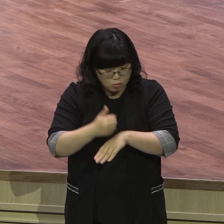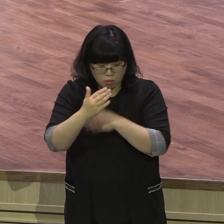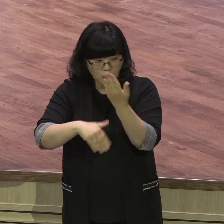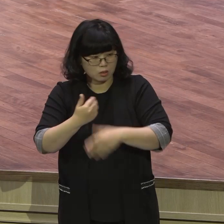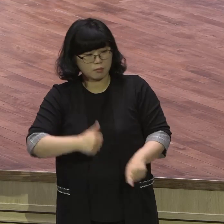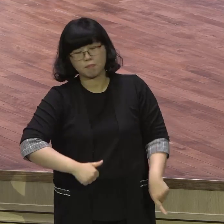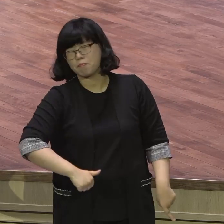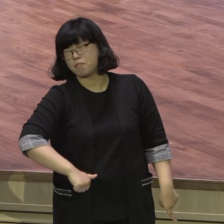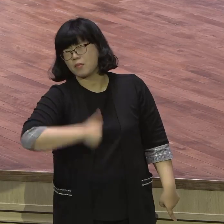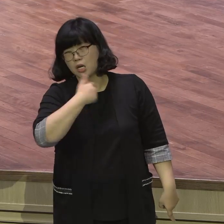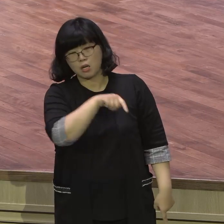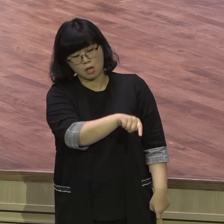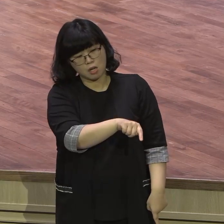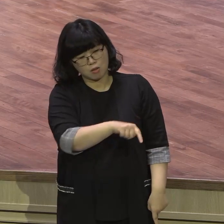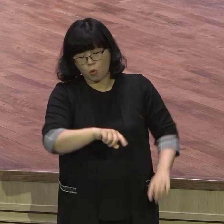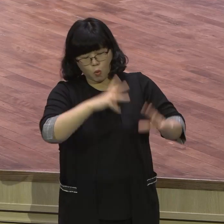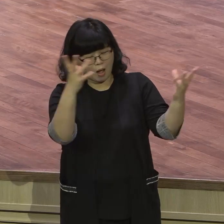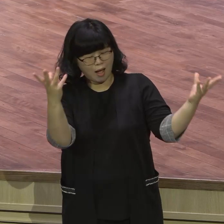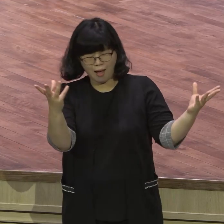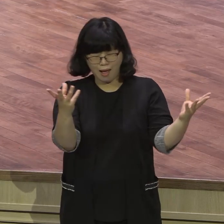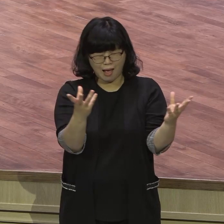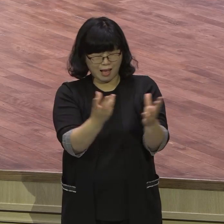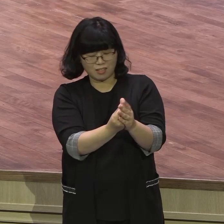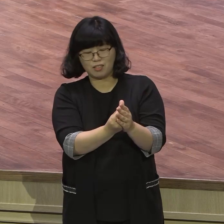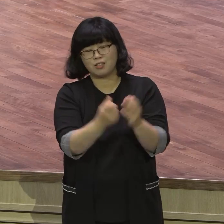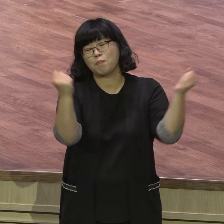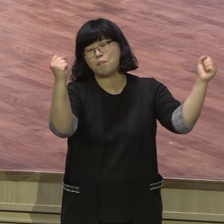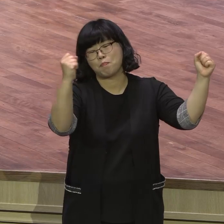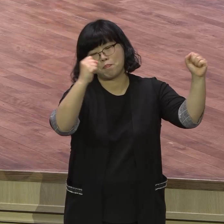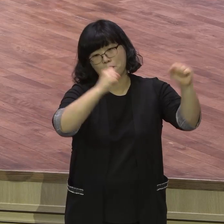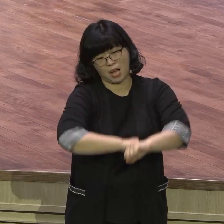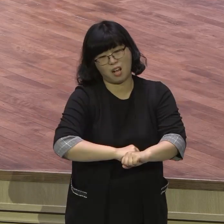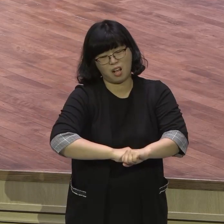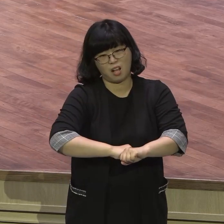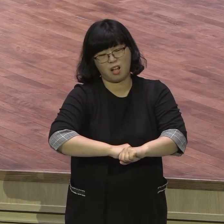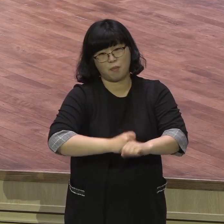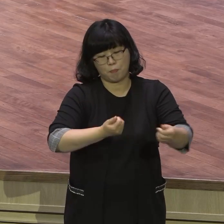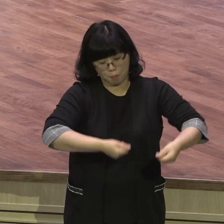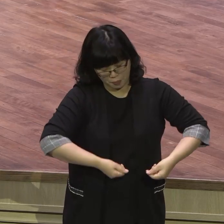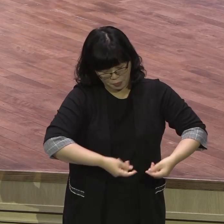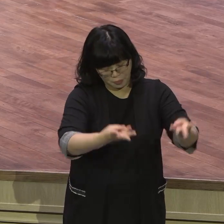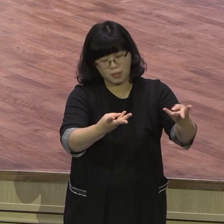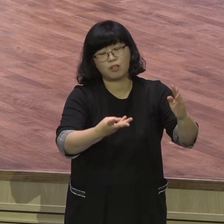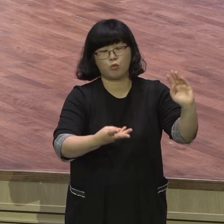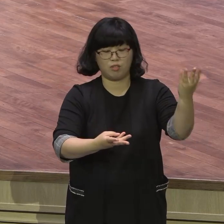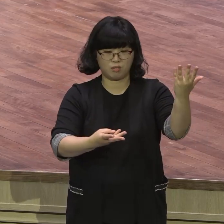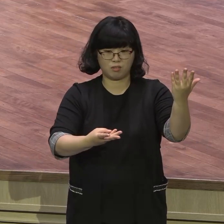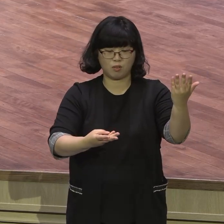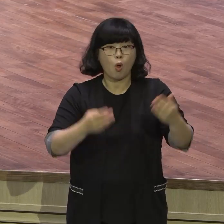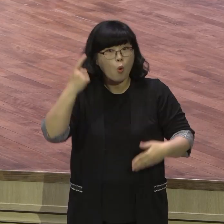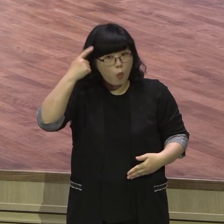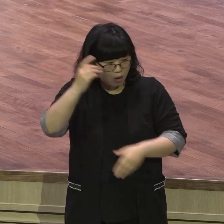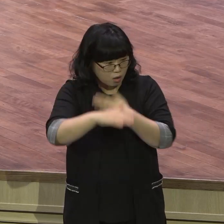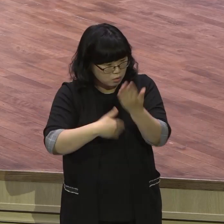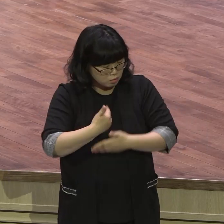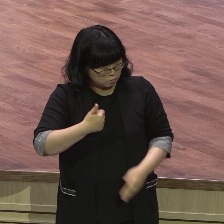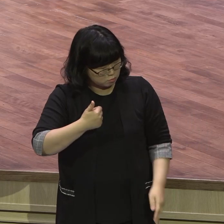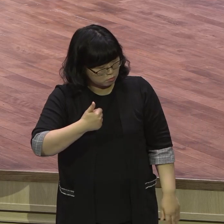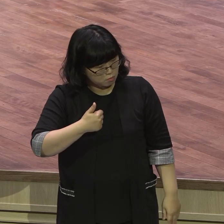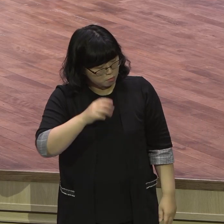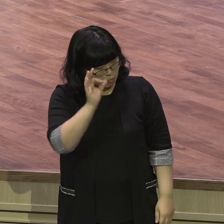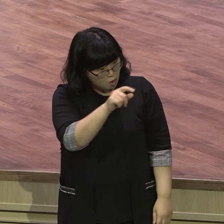북 이스라엘은 완전히 여로부함은 아예 이 땅에서 헌적을 없애버렸어요. 멸망했습니다.